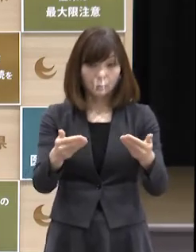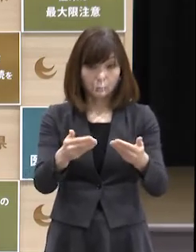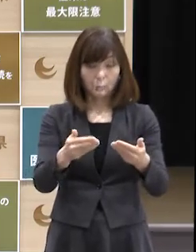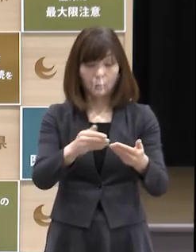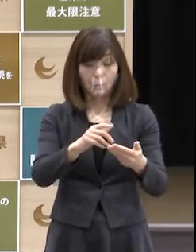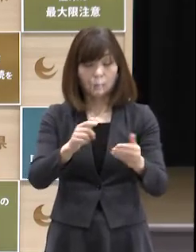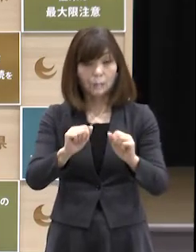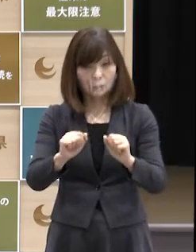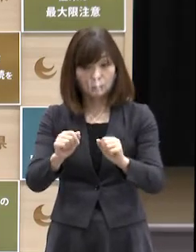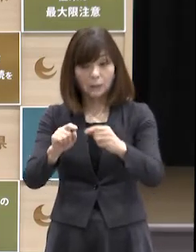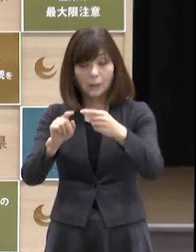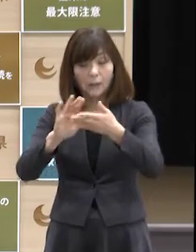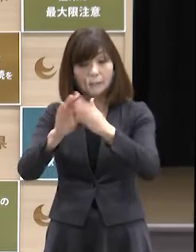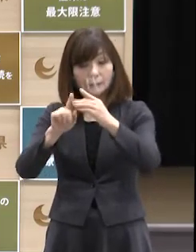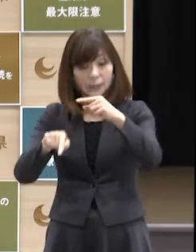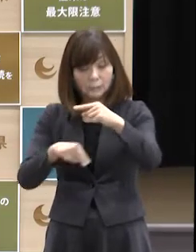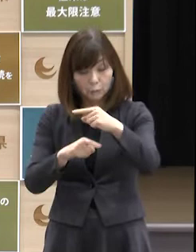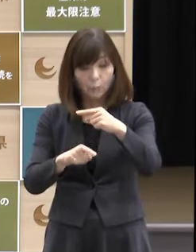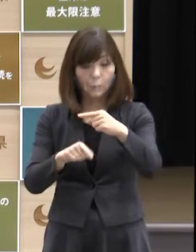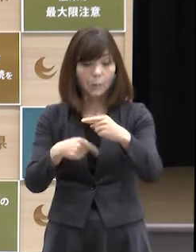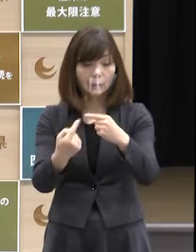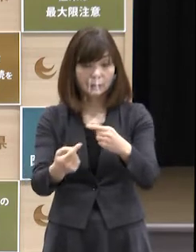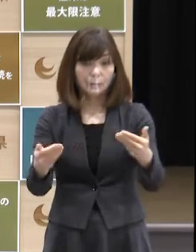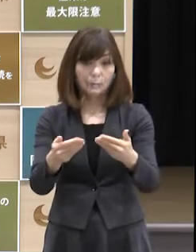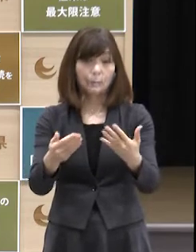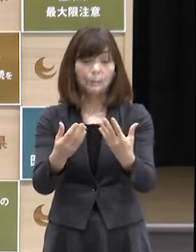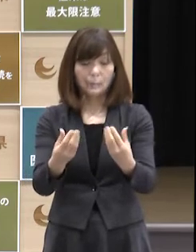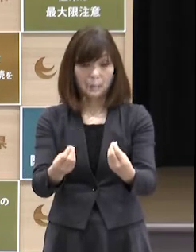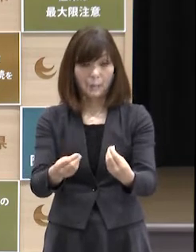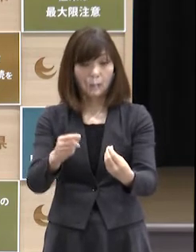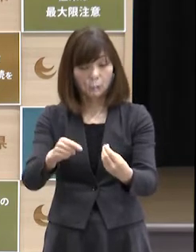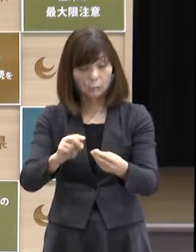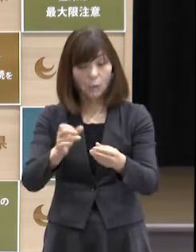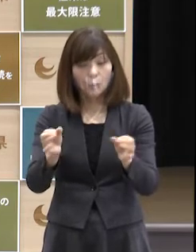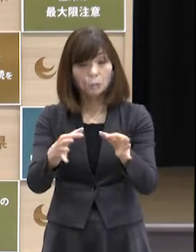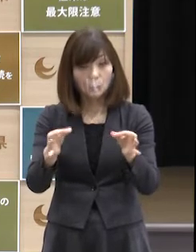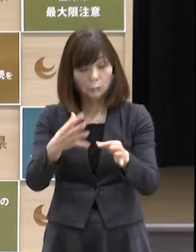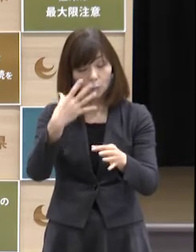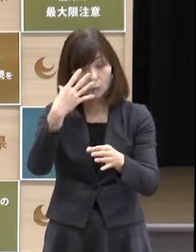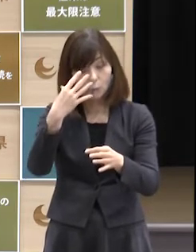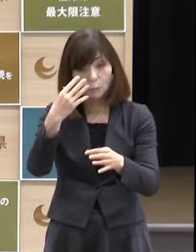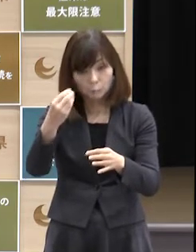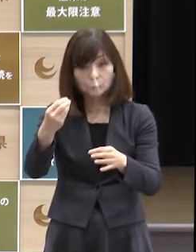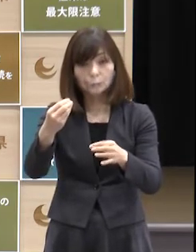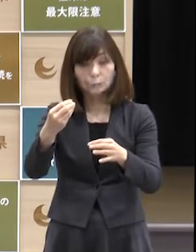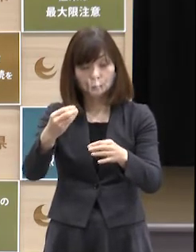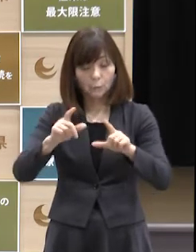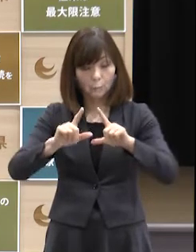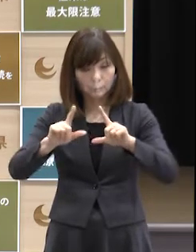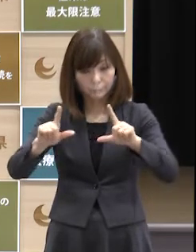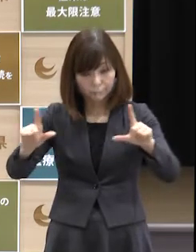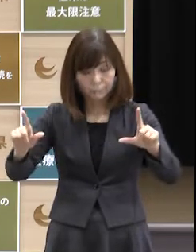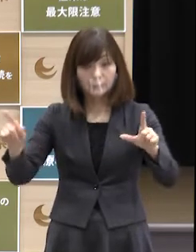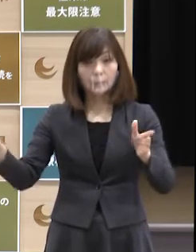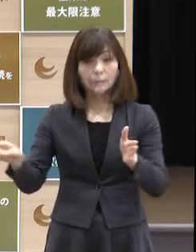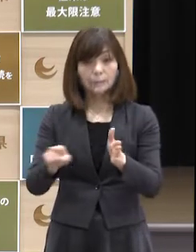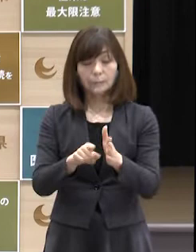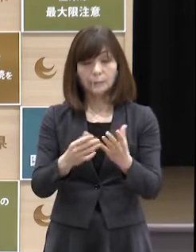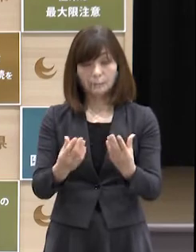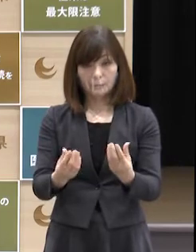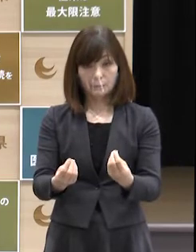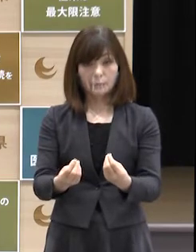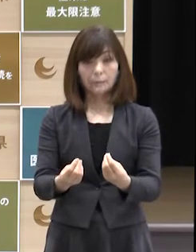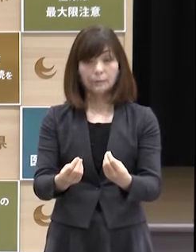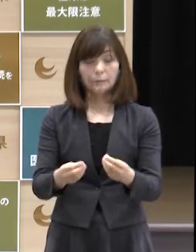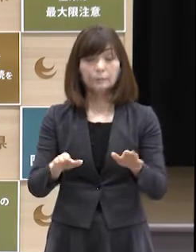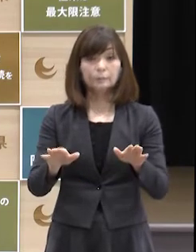での友の価値と魅力っていうのをですね、伝えてきたところであります。また近